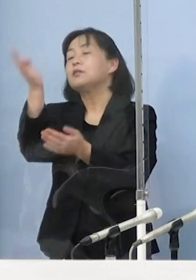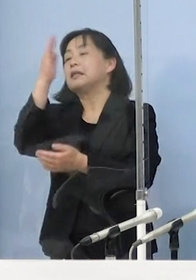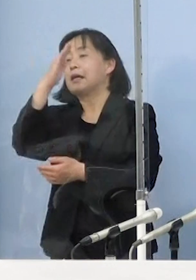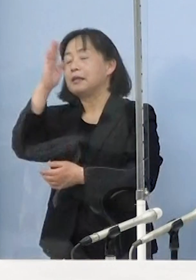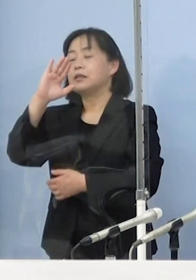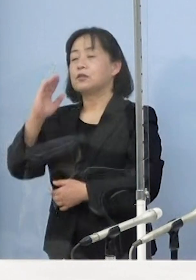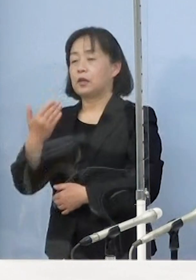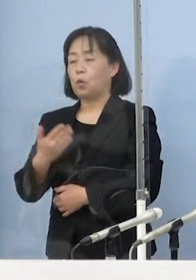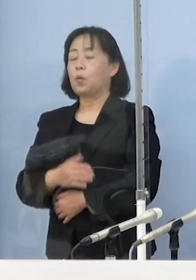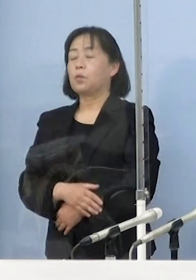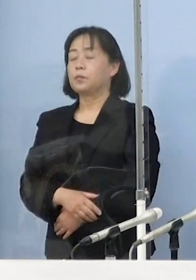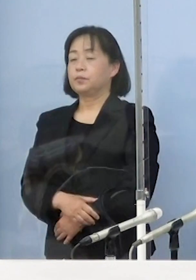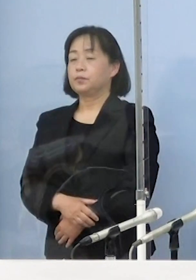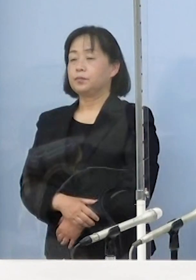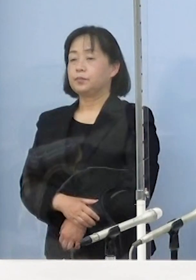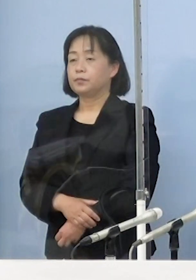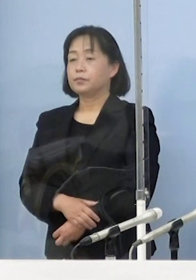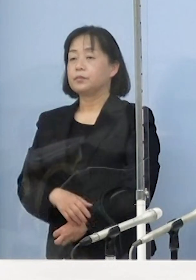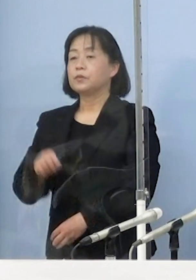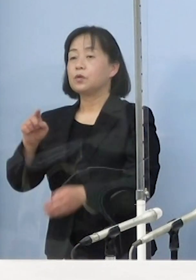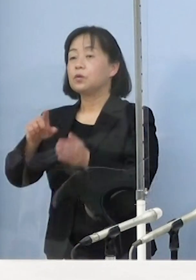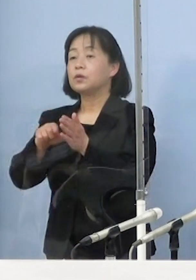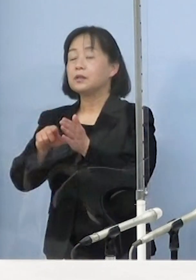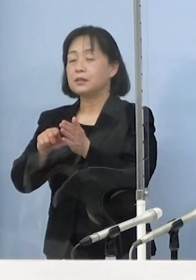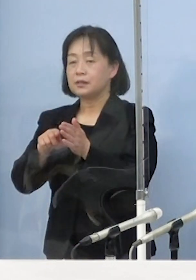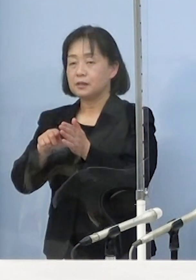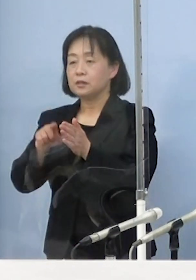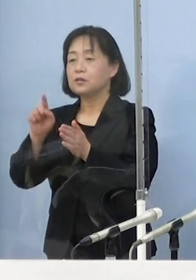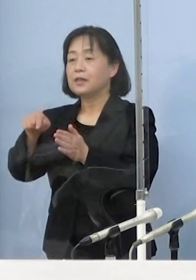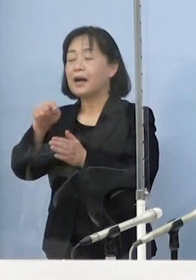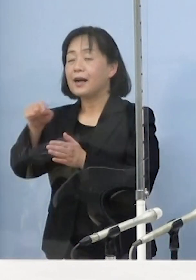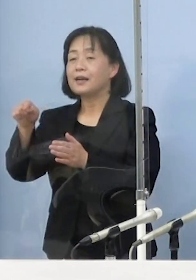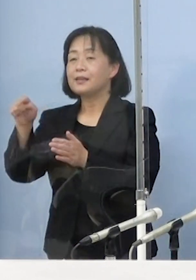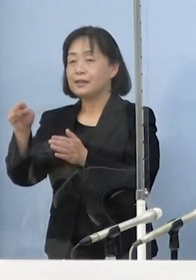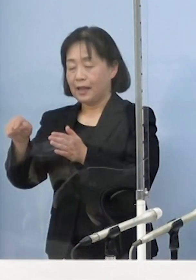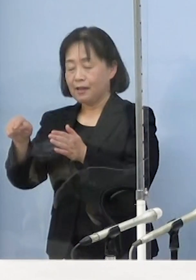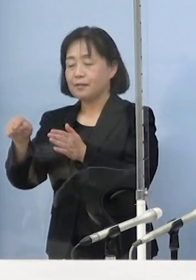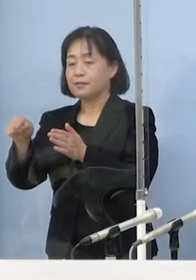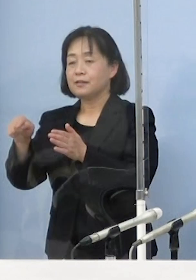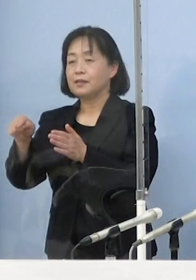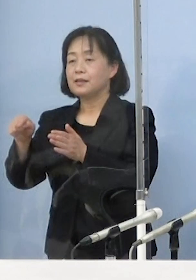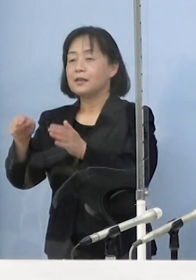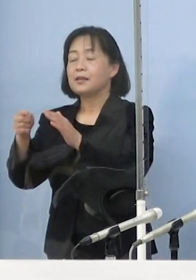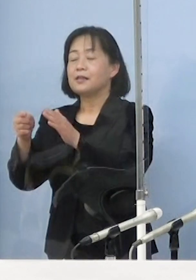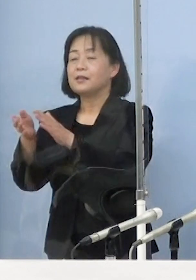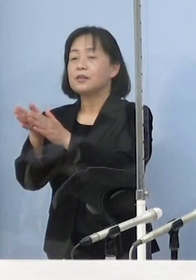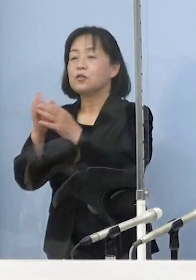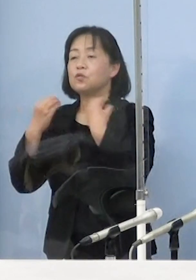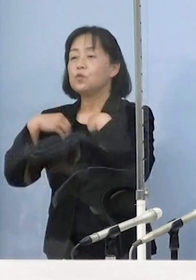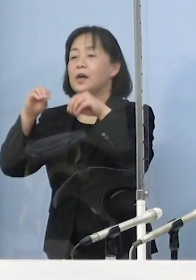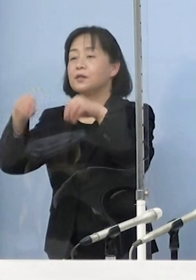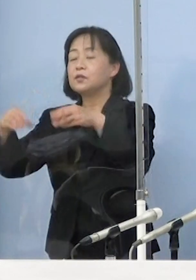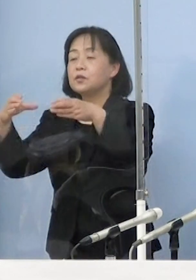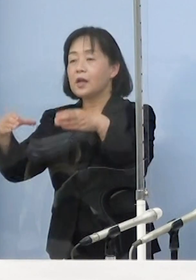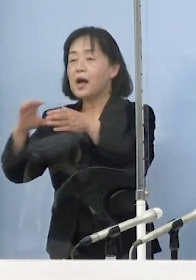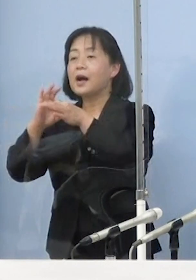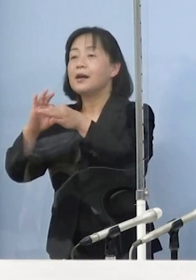が、そういったものの中で亡くなった方が実は47名ということで、